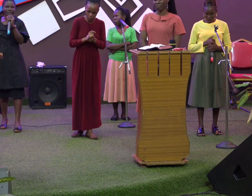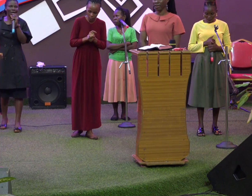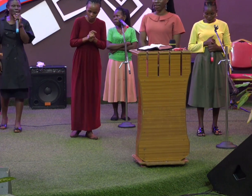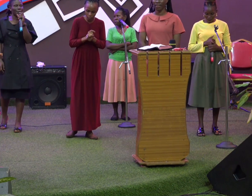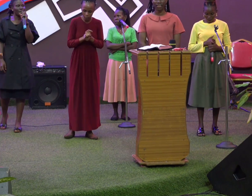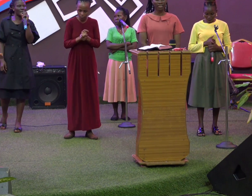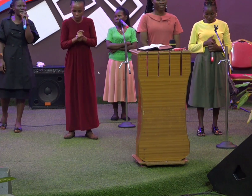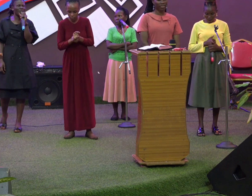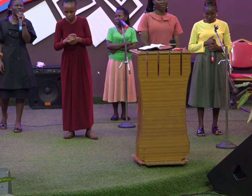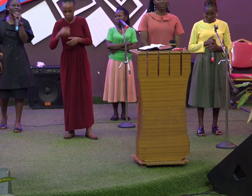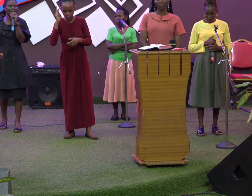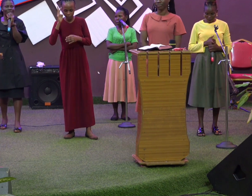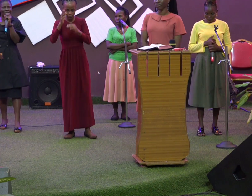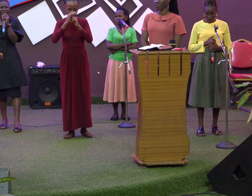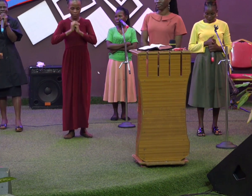Na